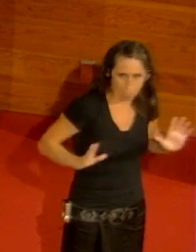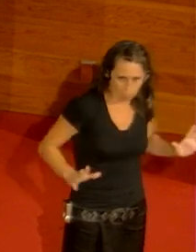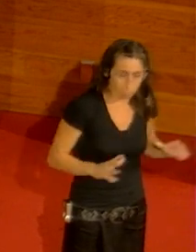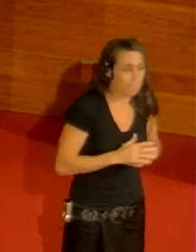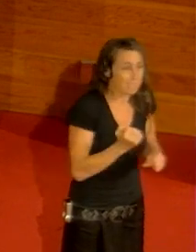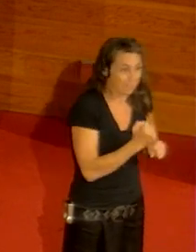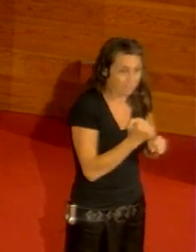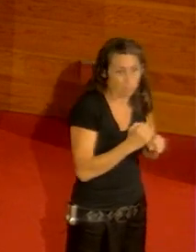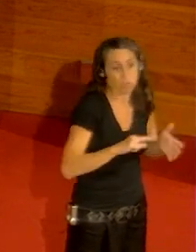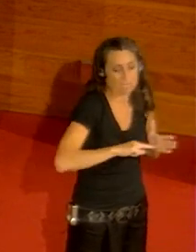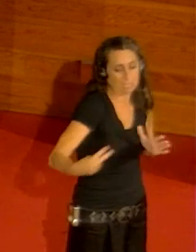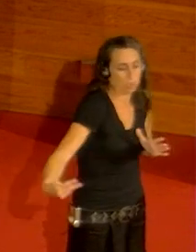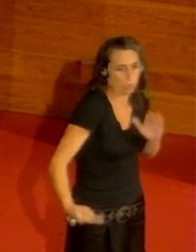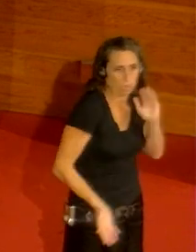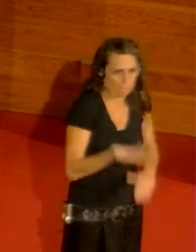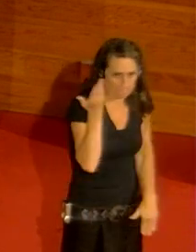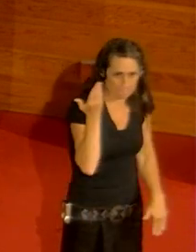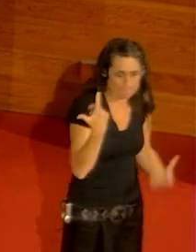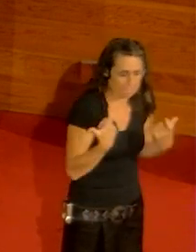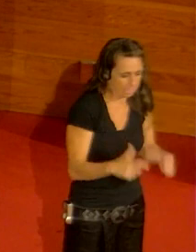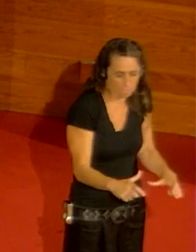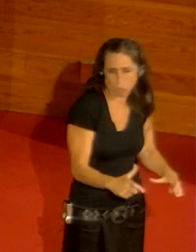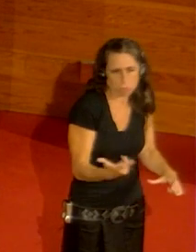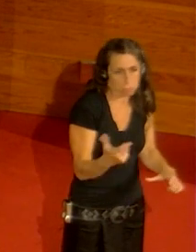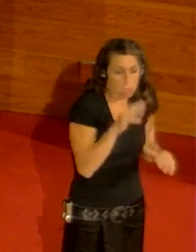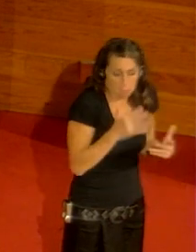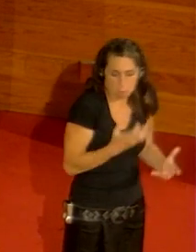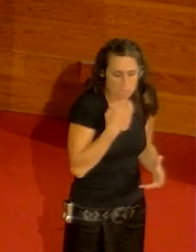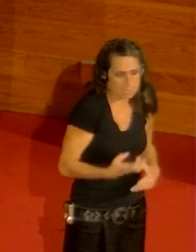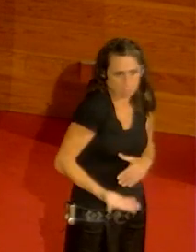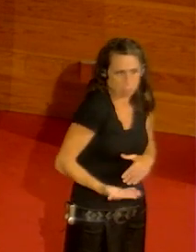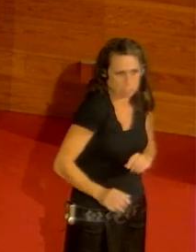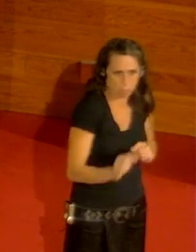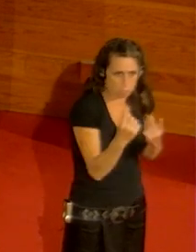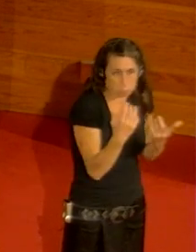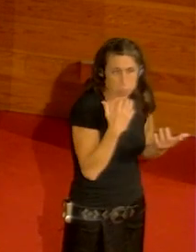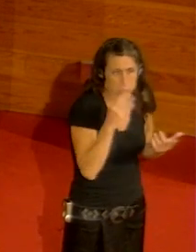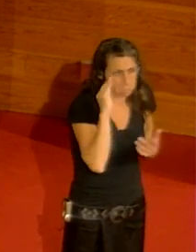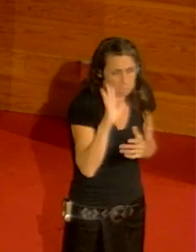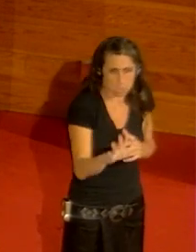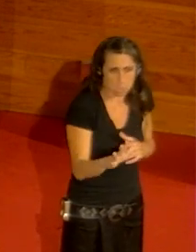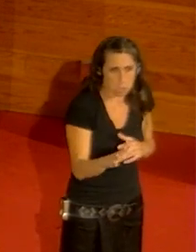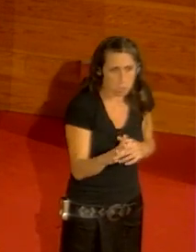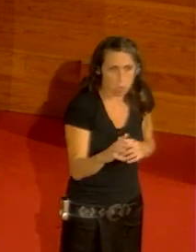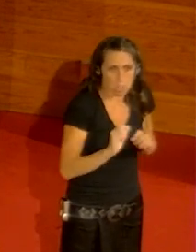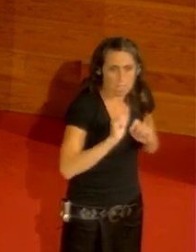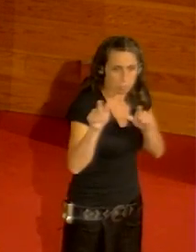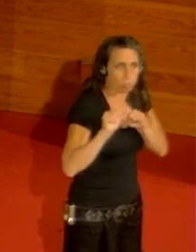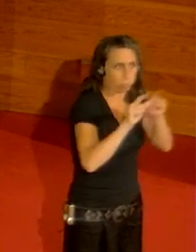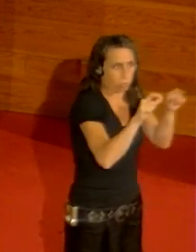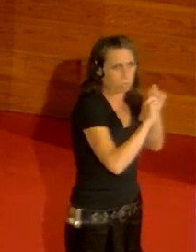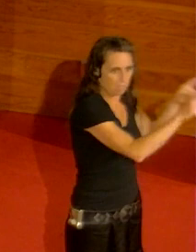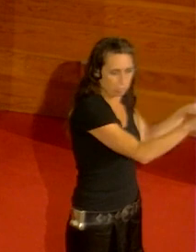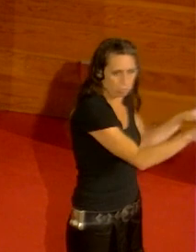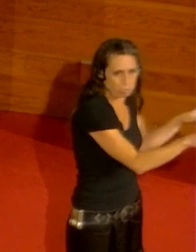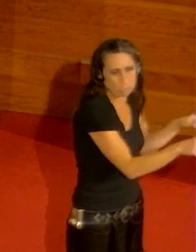alta tecnología que es uno de los principales de los sectores económicos más importantes ahora mismo en Israel creo que representa casi la mitad de las exportaciones israelíes por